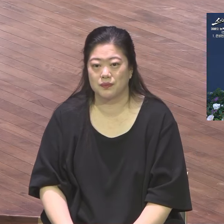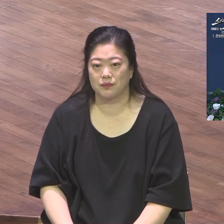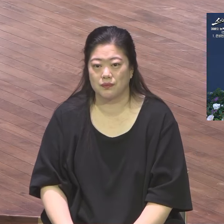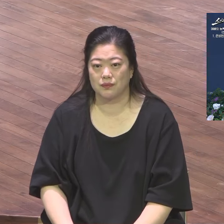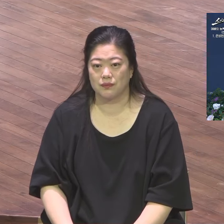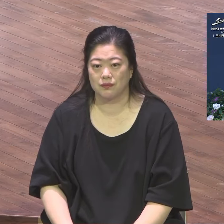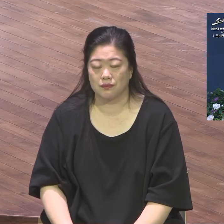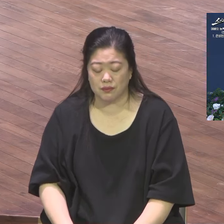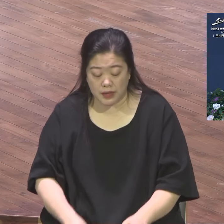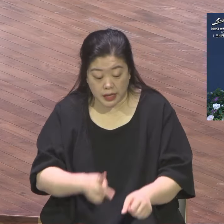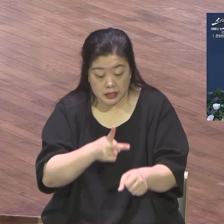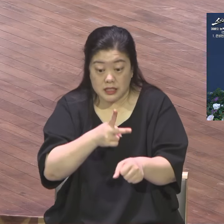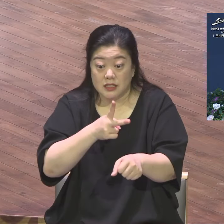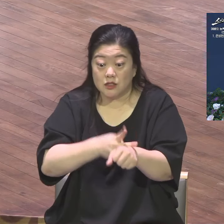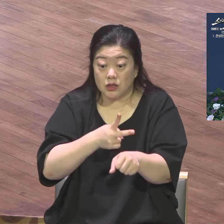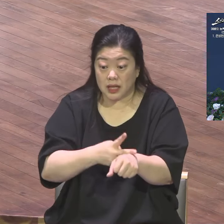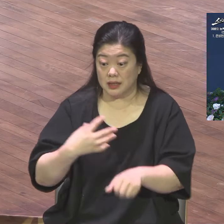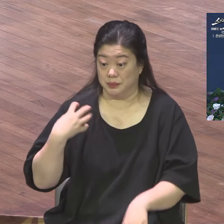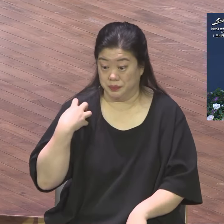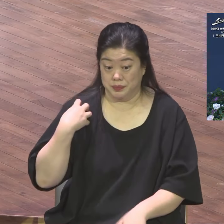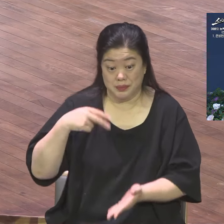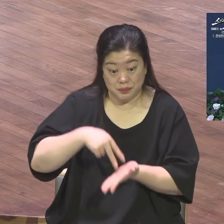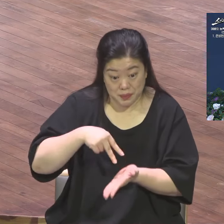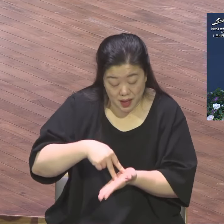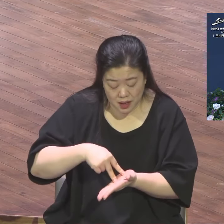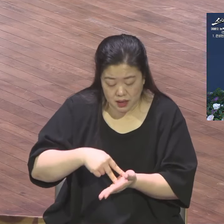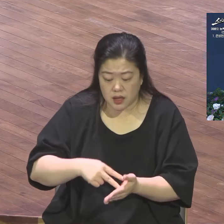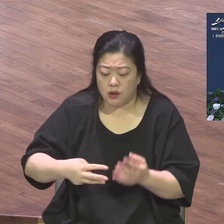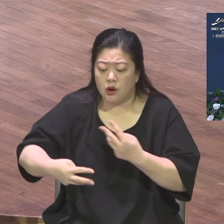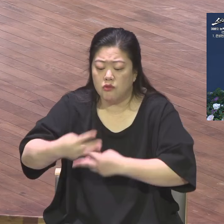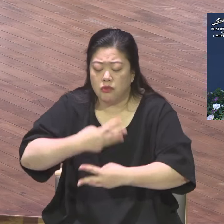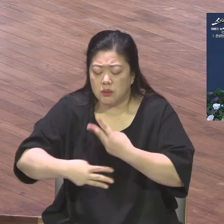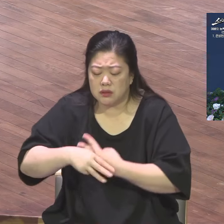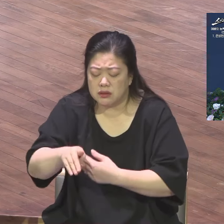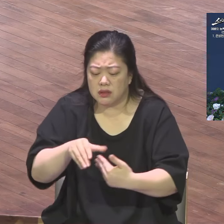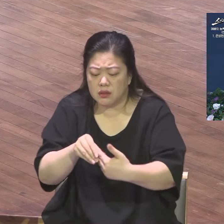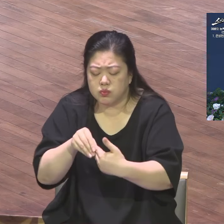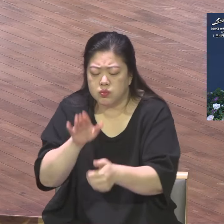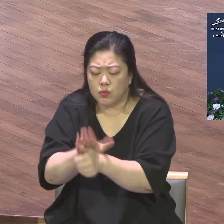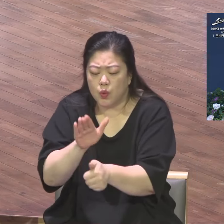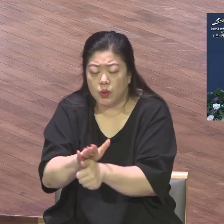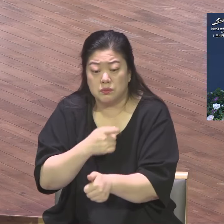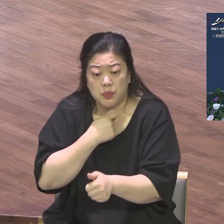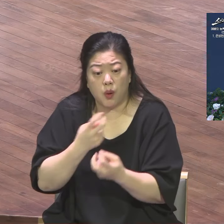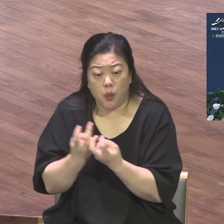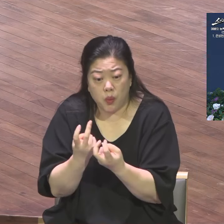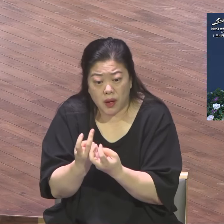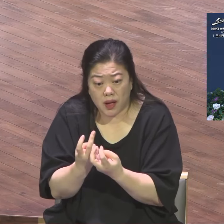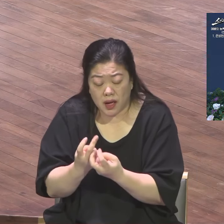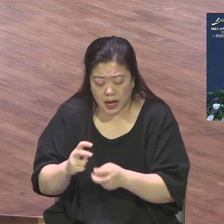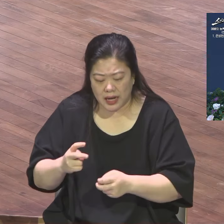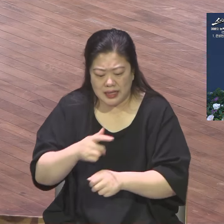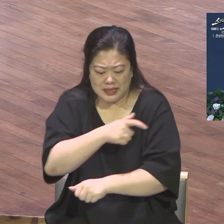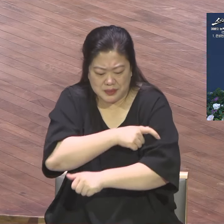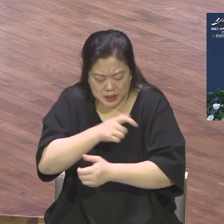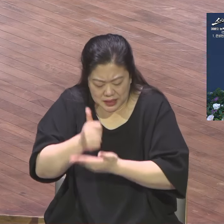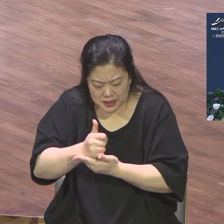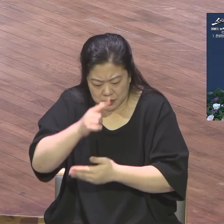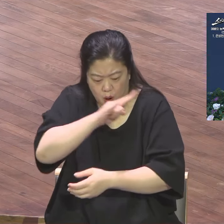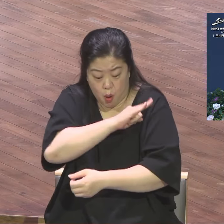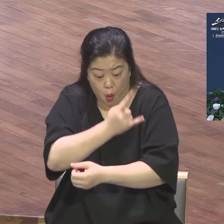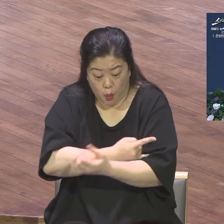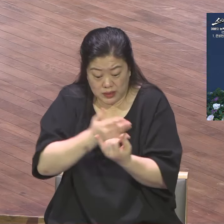최고 메시지입니다. 여러분이 체험한 것을 말하세요. 렘넌트가 언약 붙잡은 이 여호수아 세대가 돼야지, 사사 세대가 되면 안 된다고 말씀